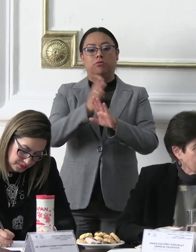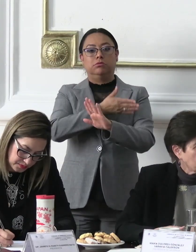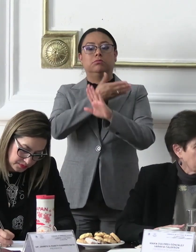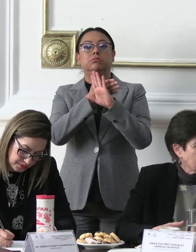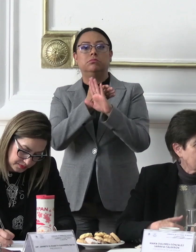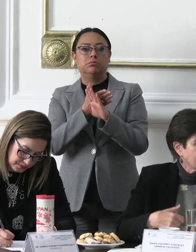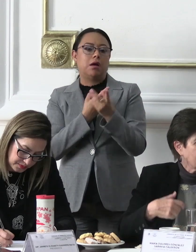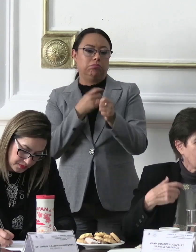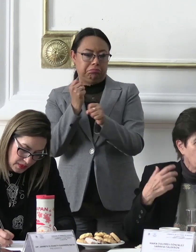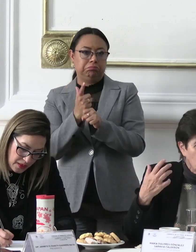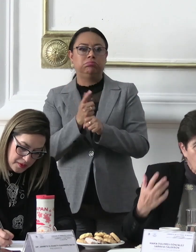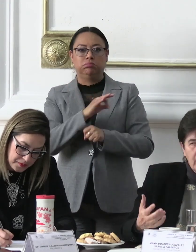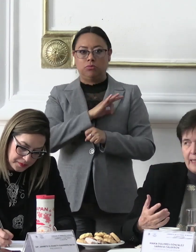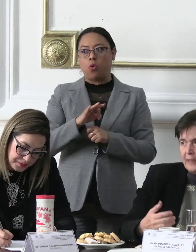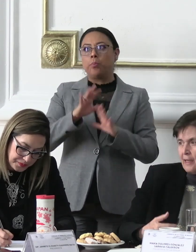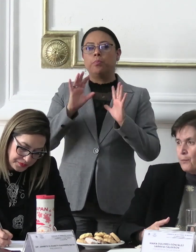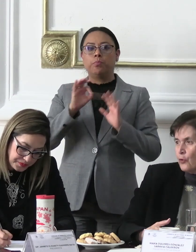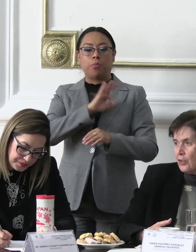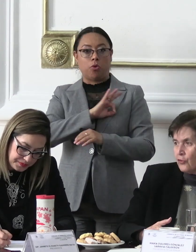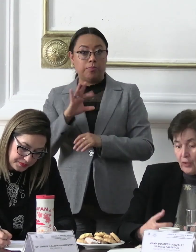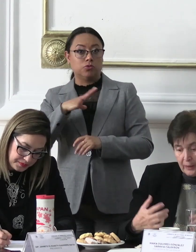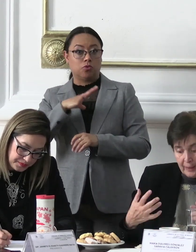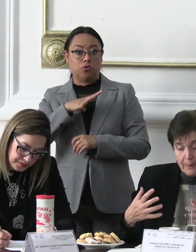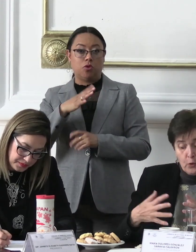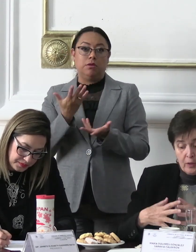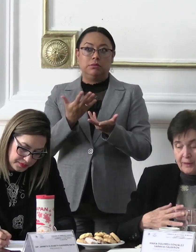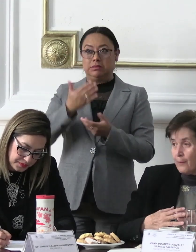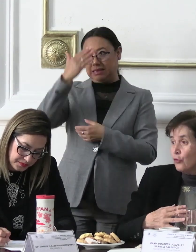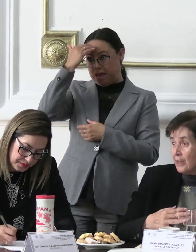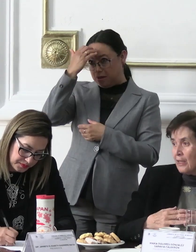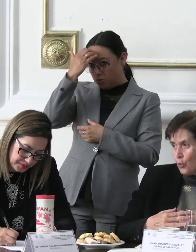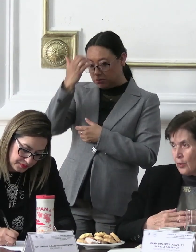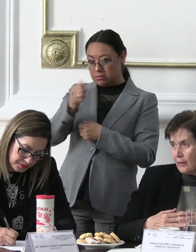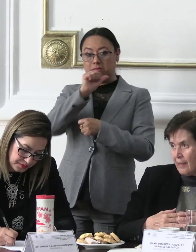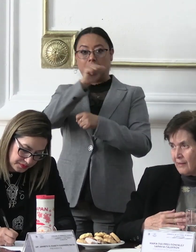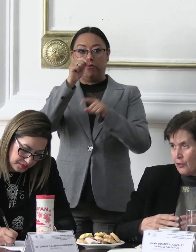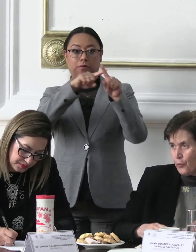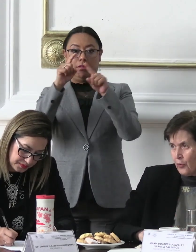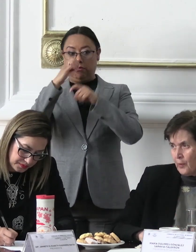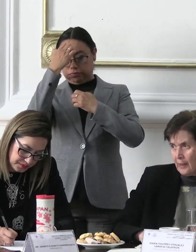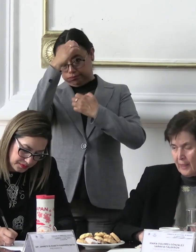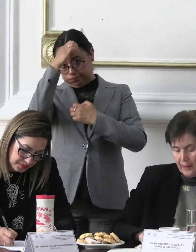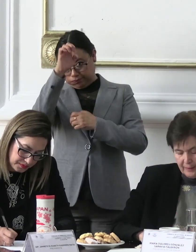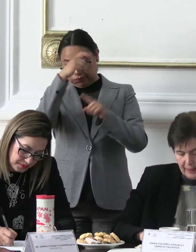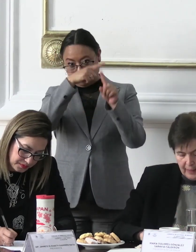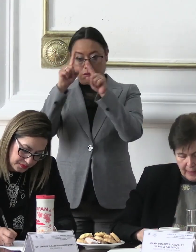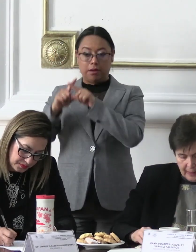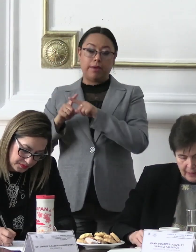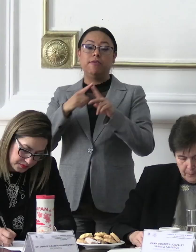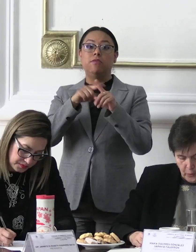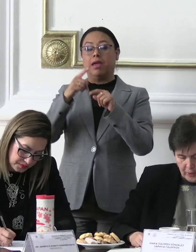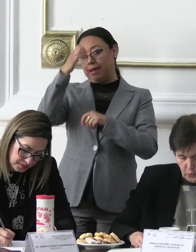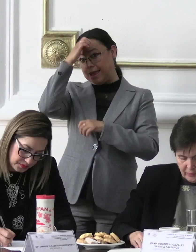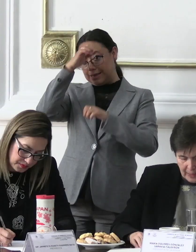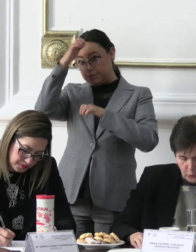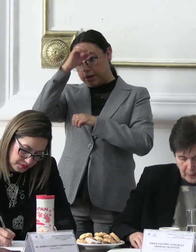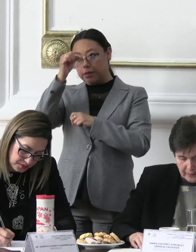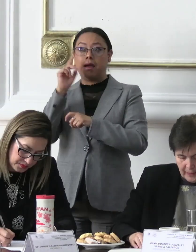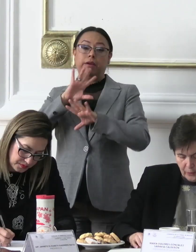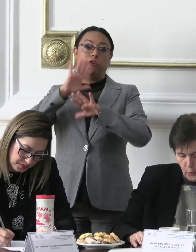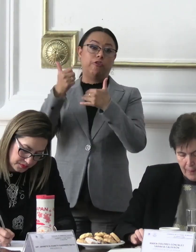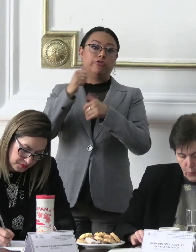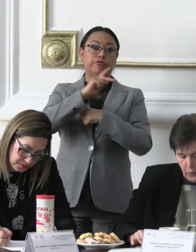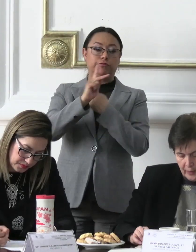conocer otras experiencias en el mundo, generar procesos de intercambio. Necesitamos interconectar estas posibilidades y por ello